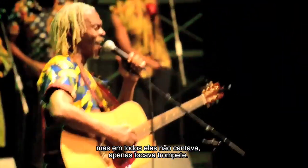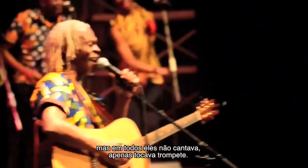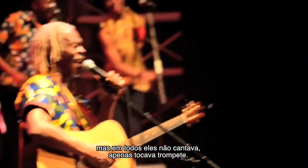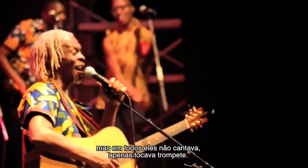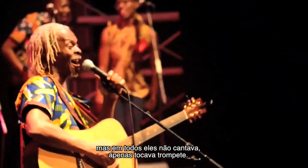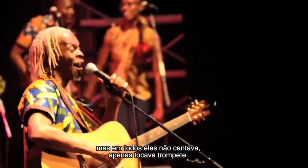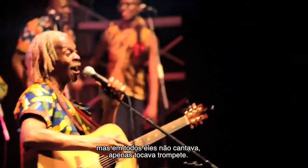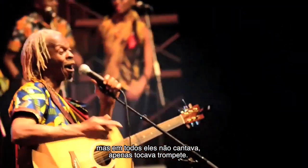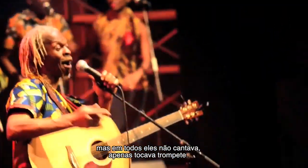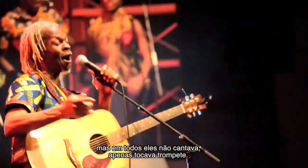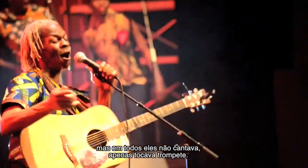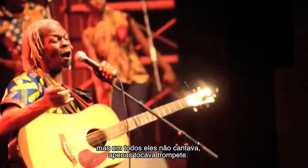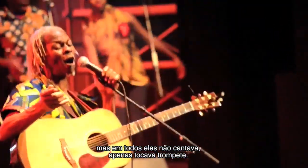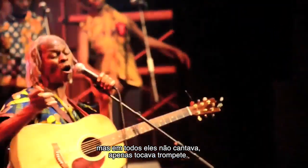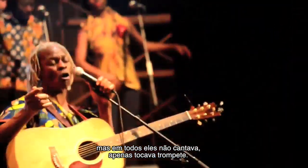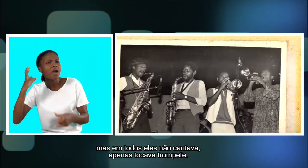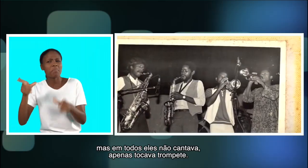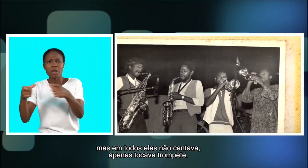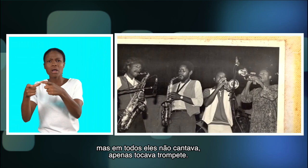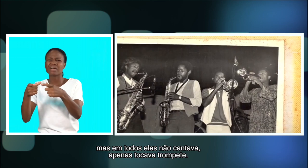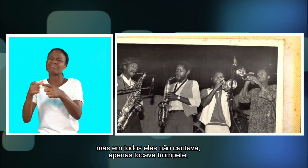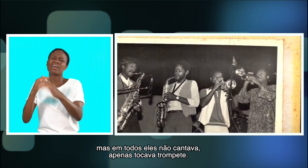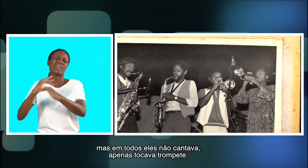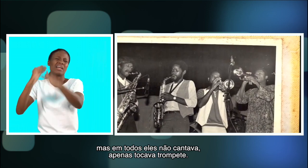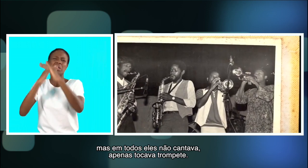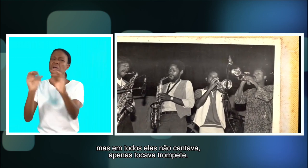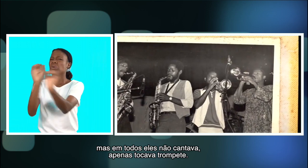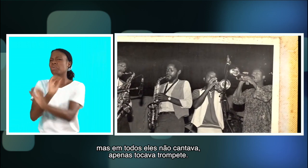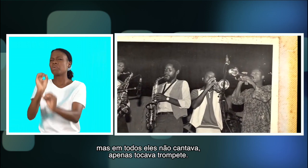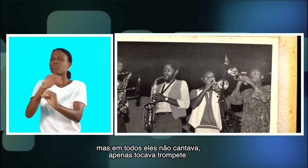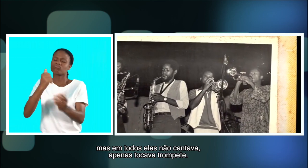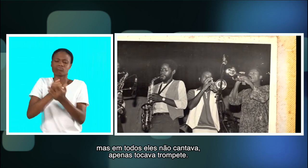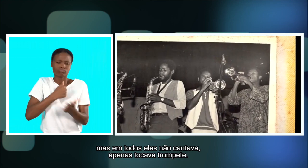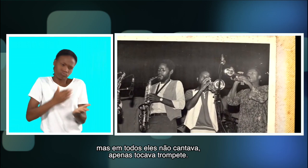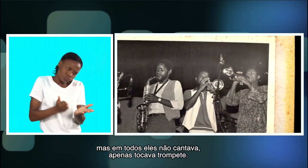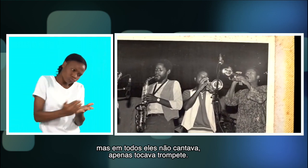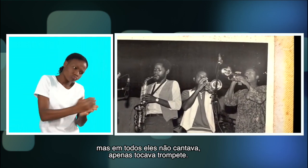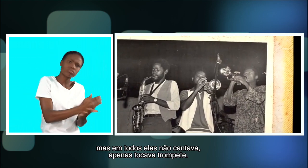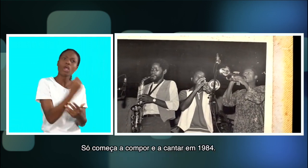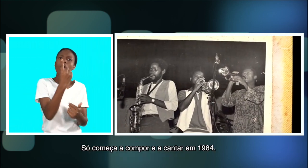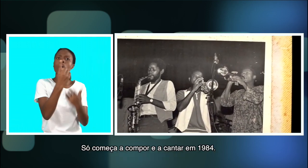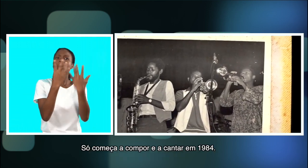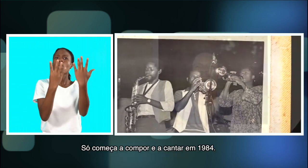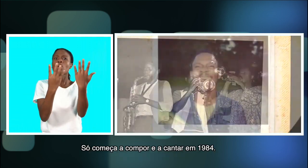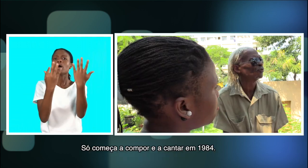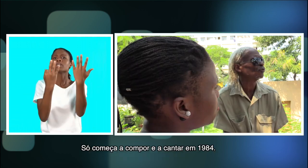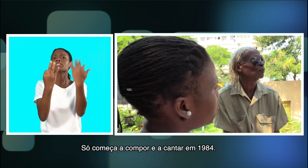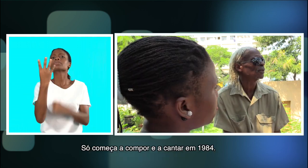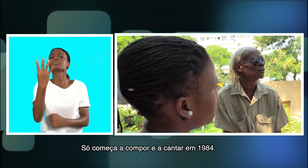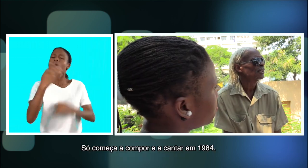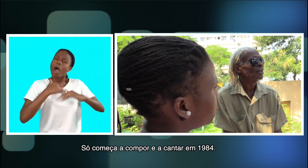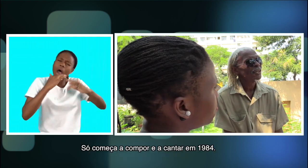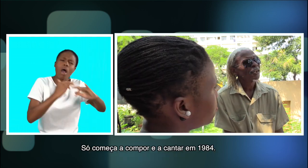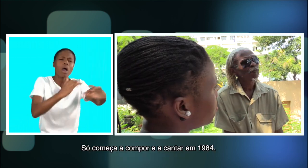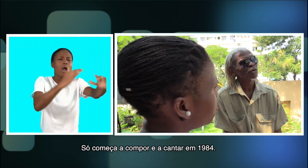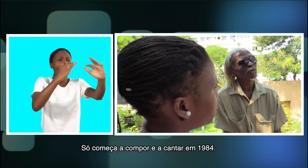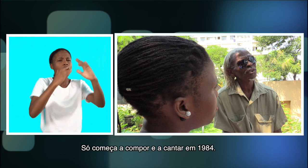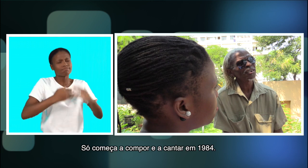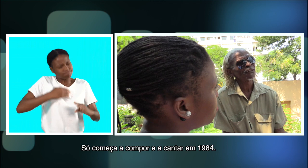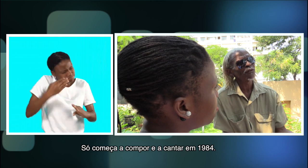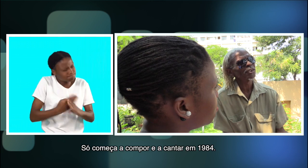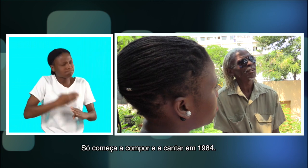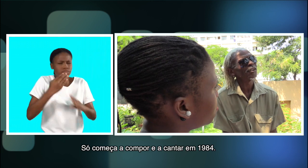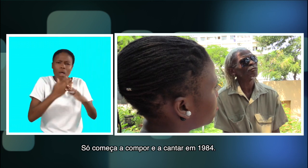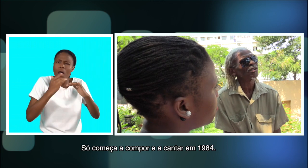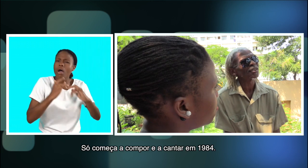todos eles não cantava, apenas tocava trompete. Só começa a